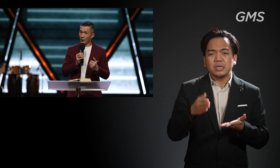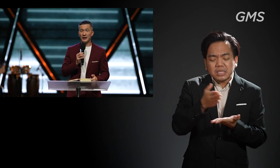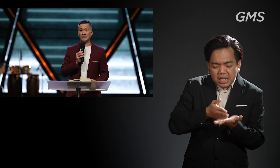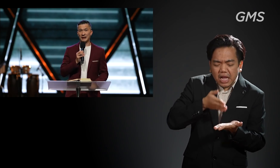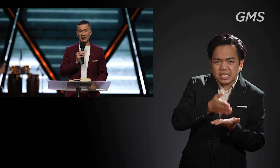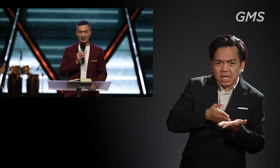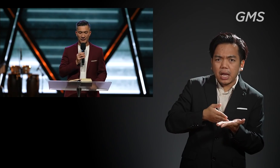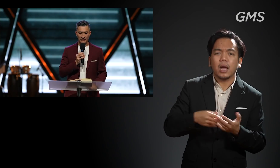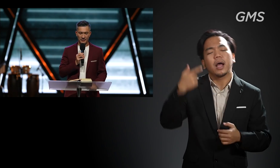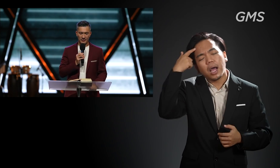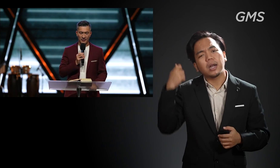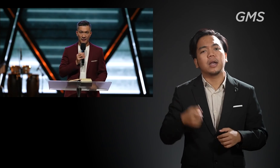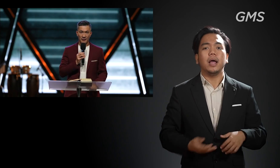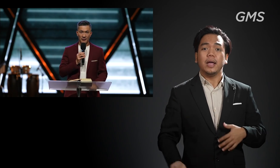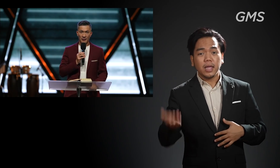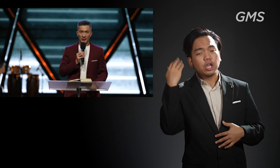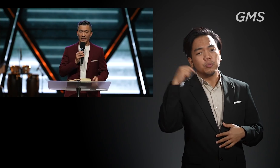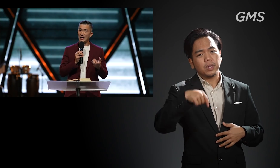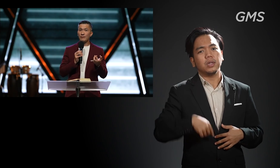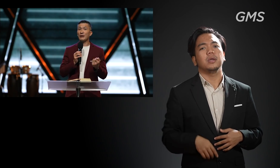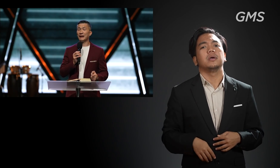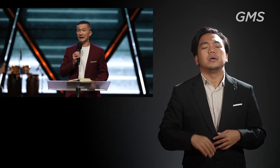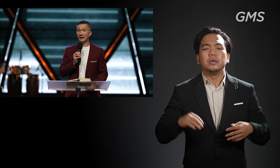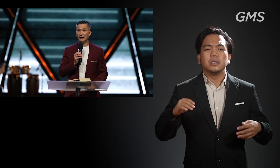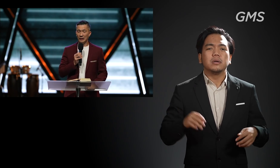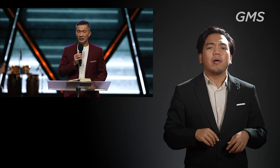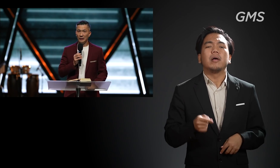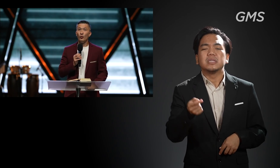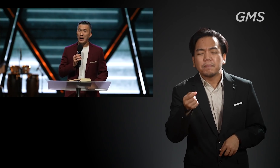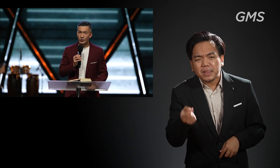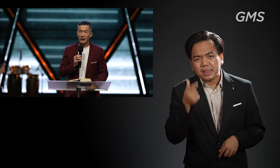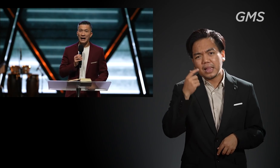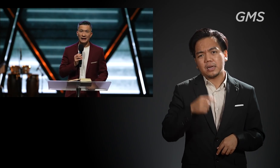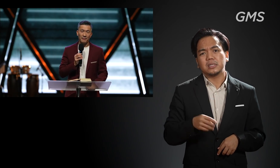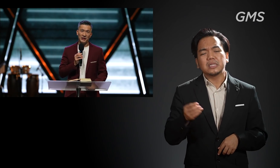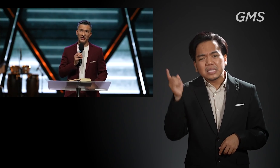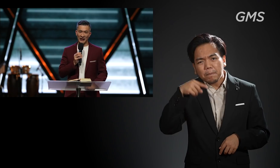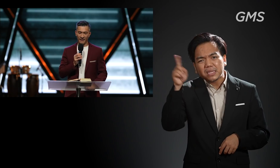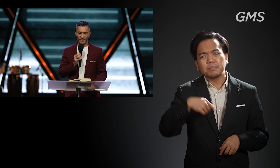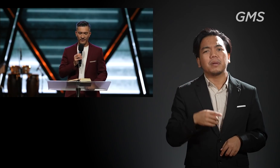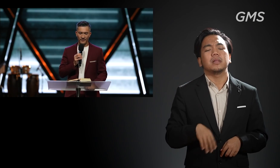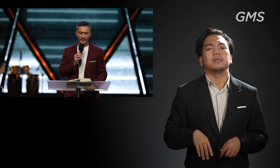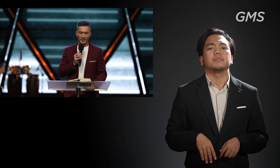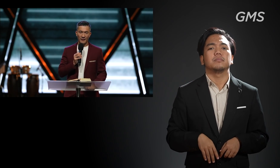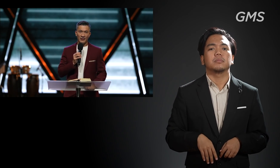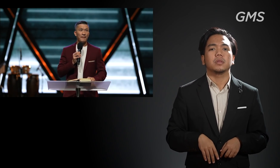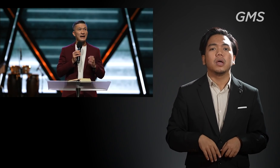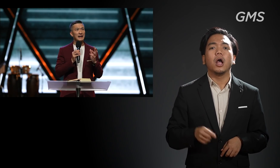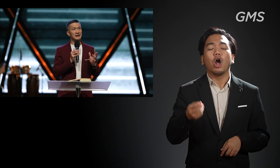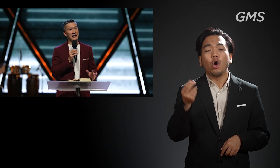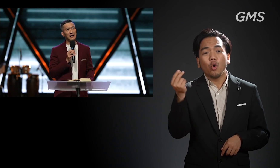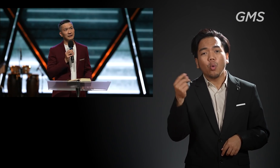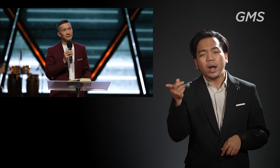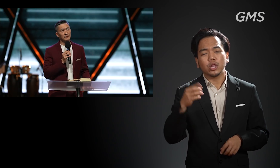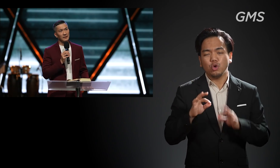Karena hidup ini sementara. Kita hanya punya benih. Uang juga adalah biji. Nah,